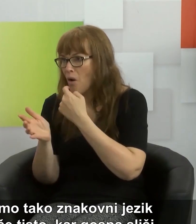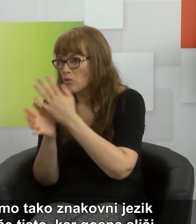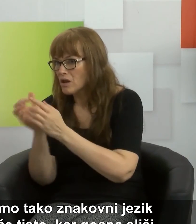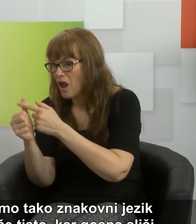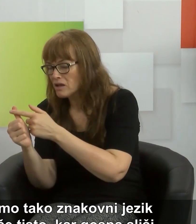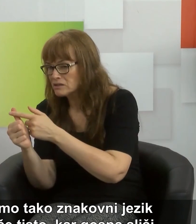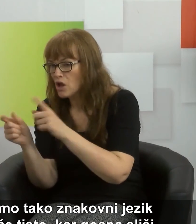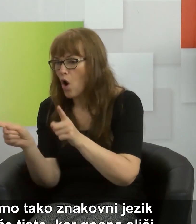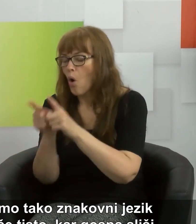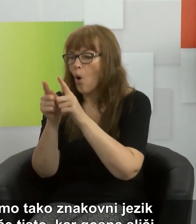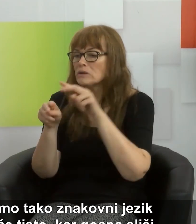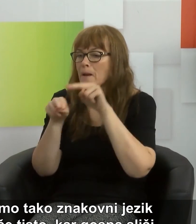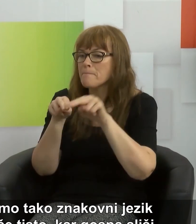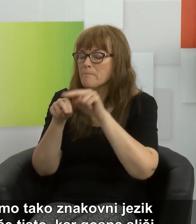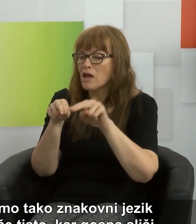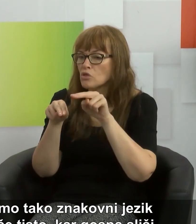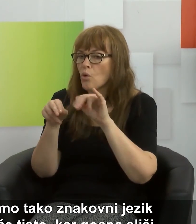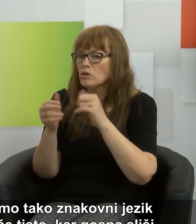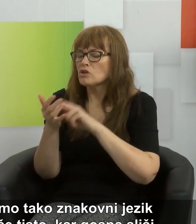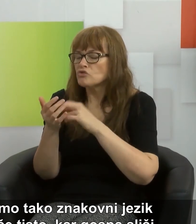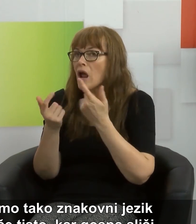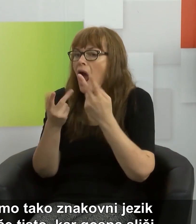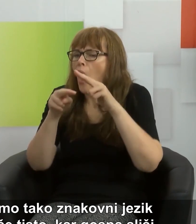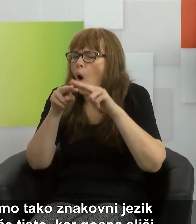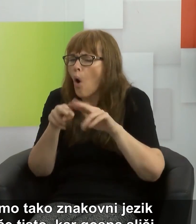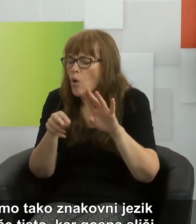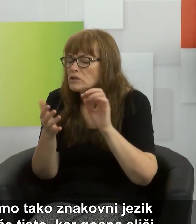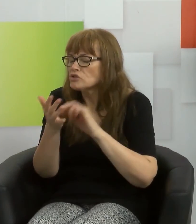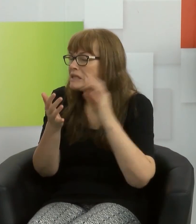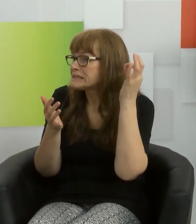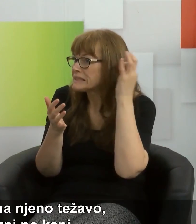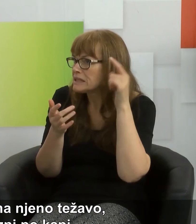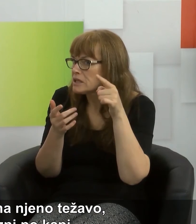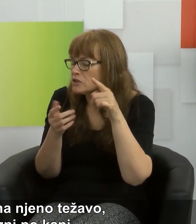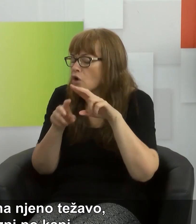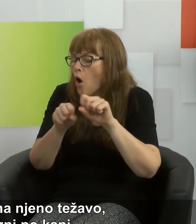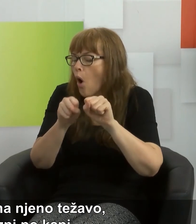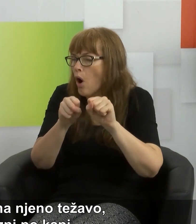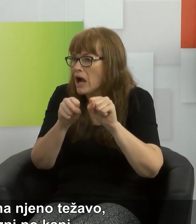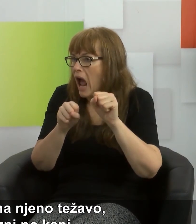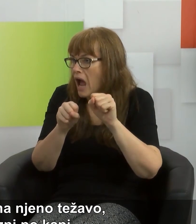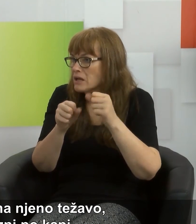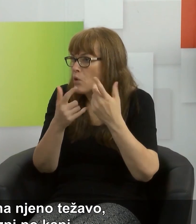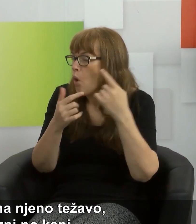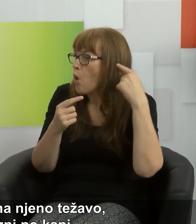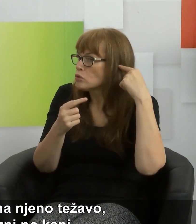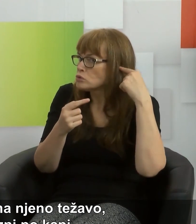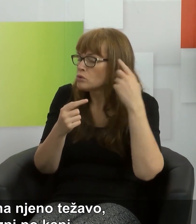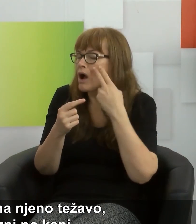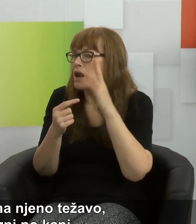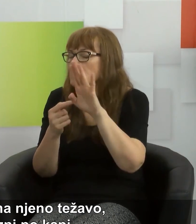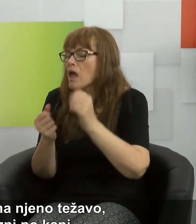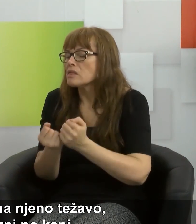jezik, kot metodo, da dejansko še tisto, kar gospa sliši, se ohranja, glede na njeno